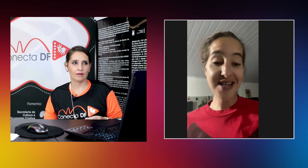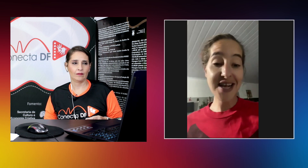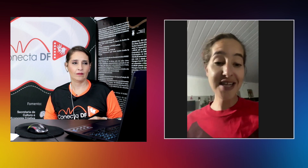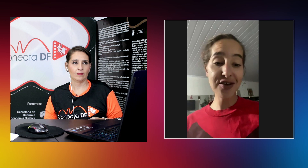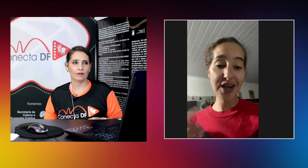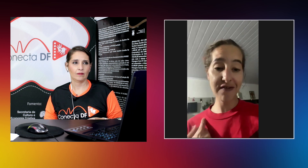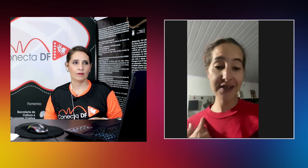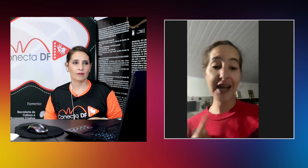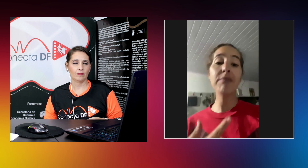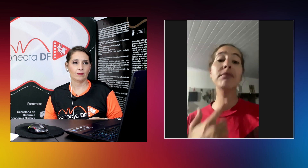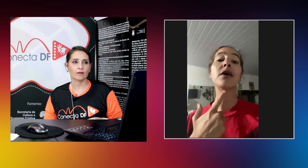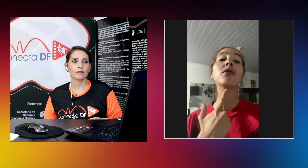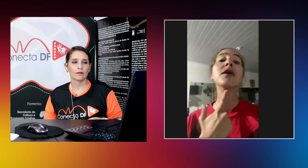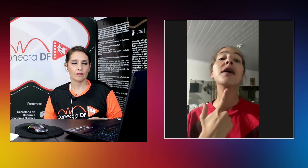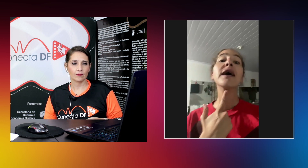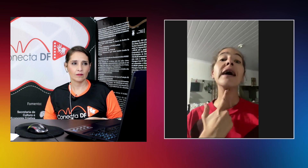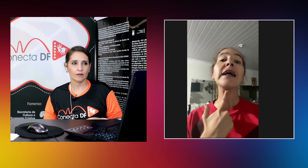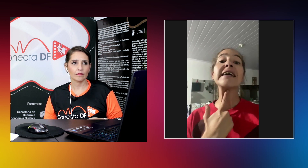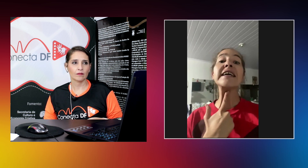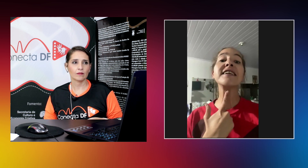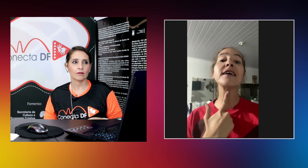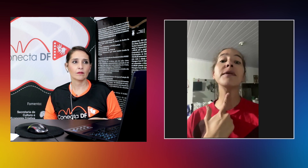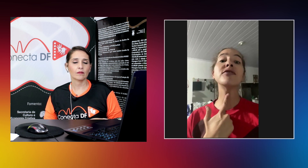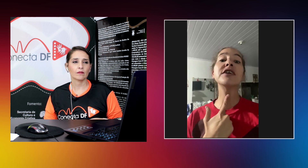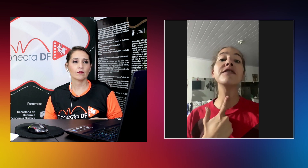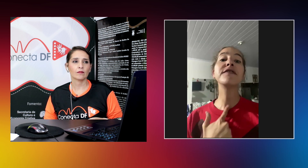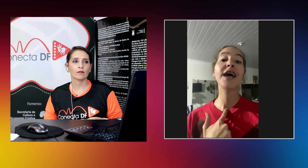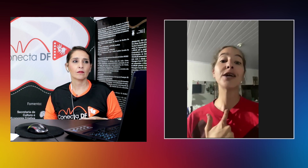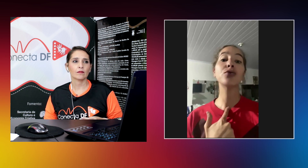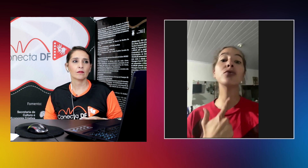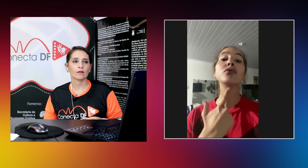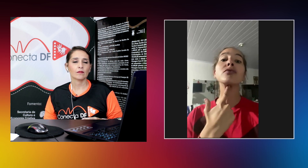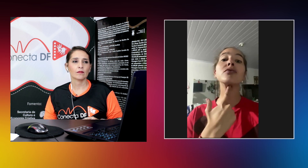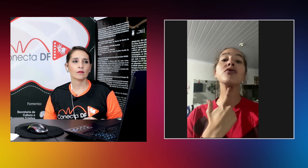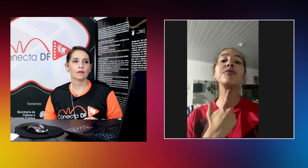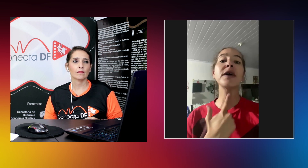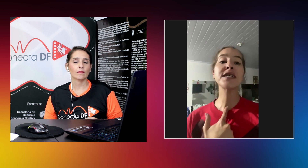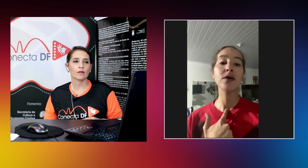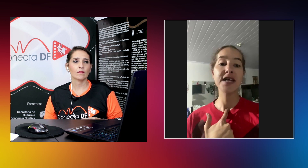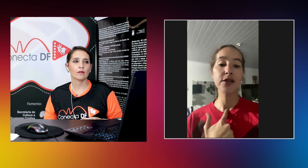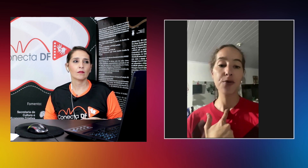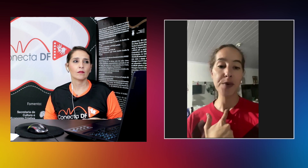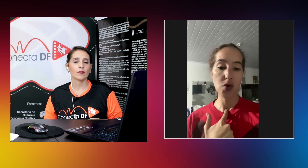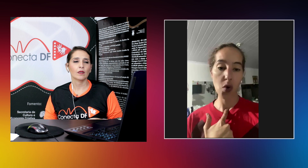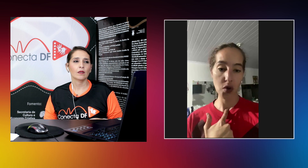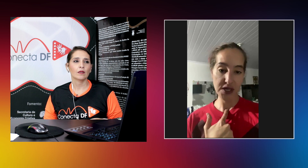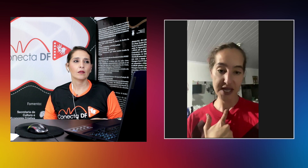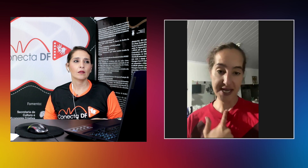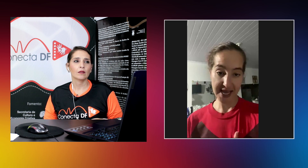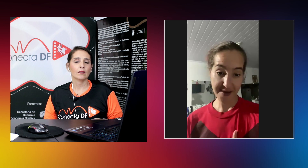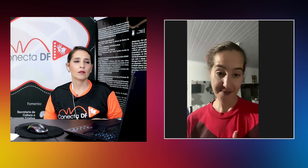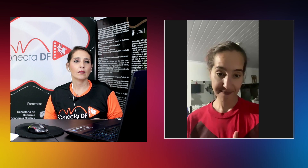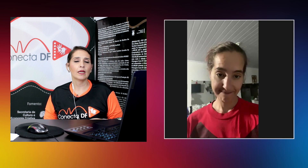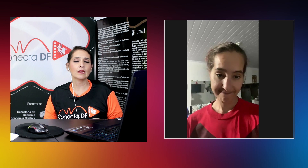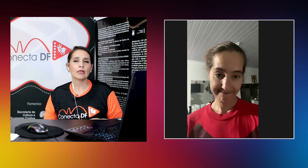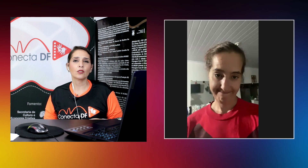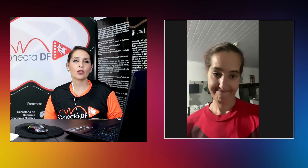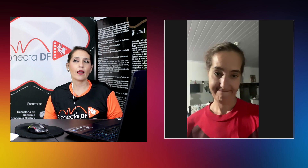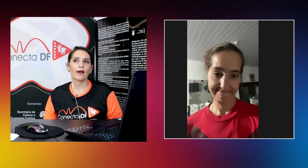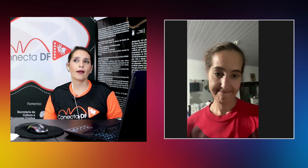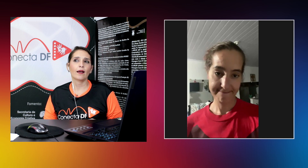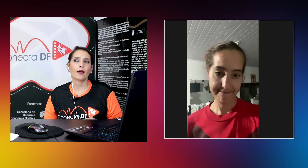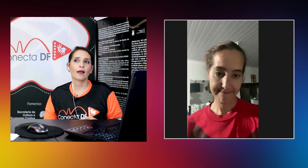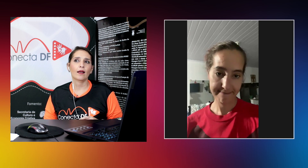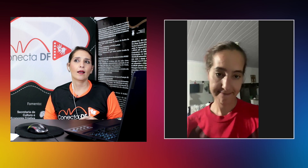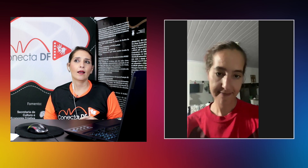ela esqueceu de levantar a mão. Ela queria saber o significado de passar o dedo no pescoço e descer.